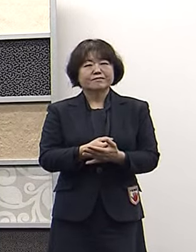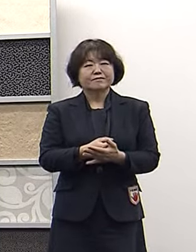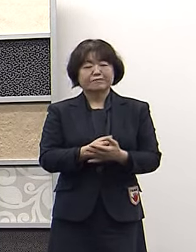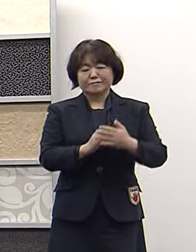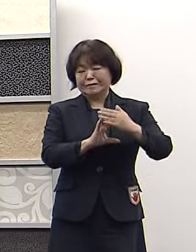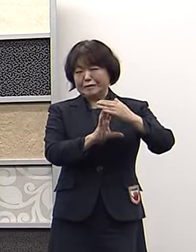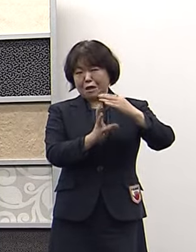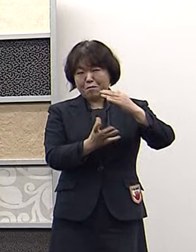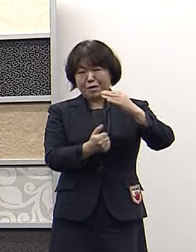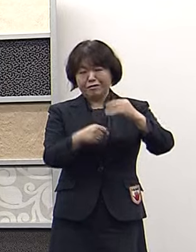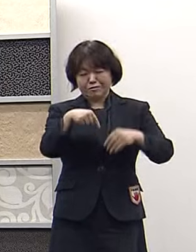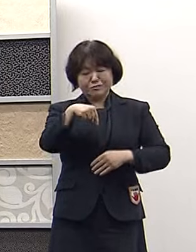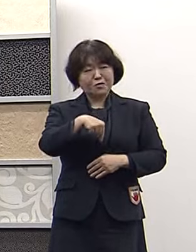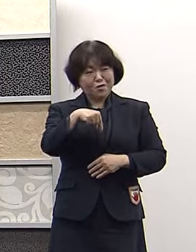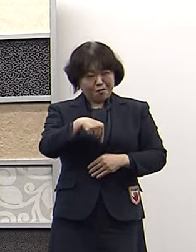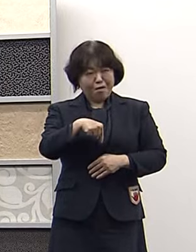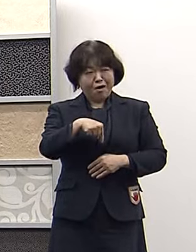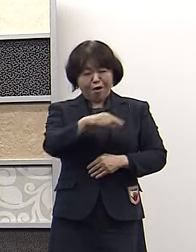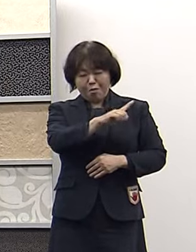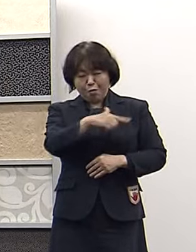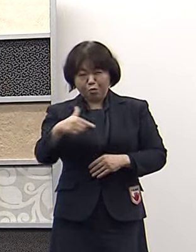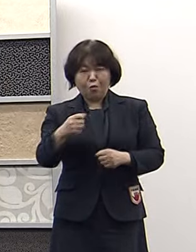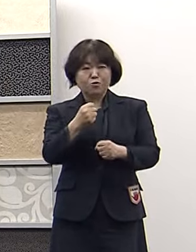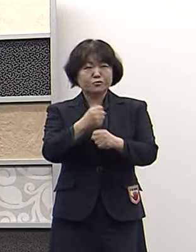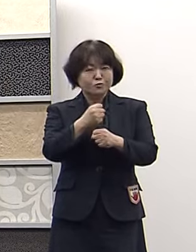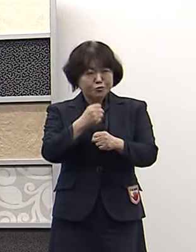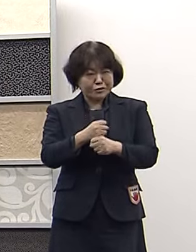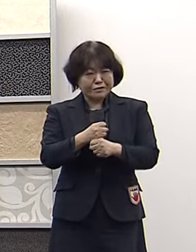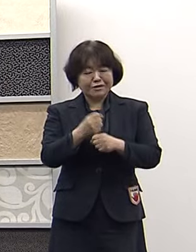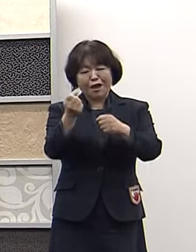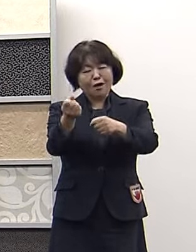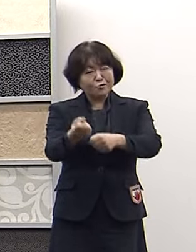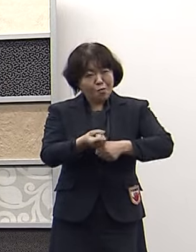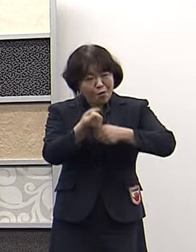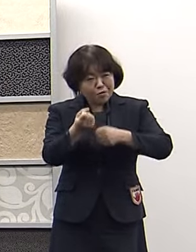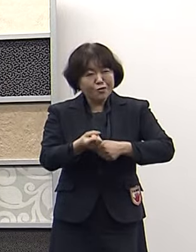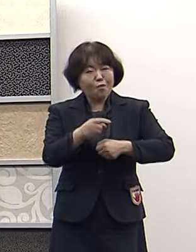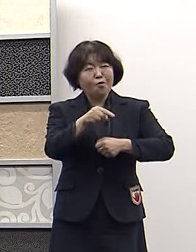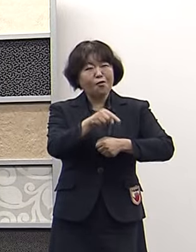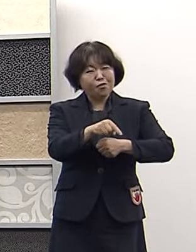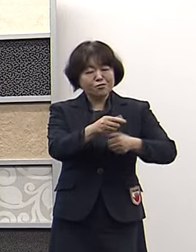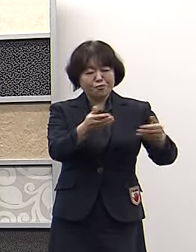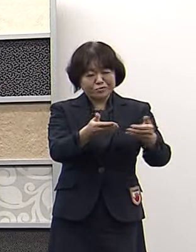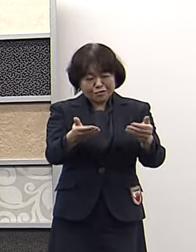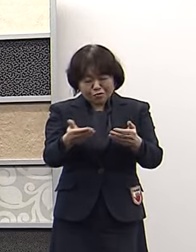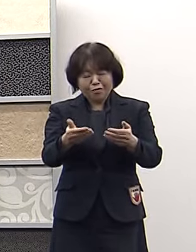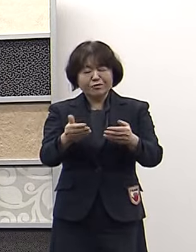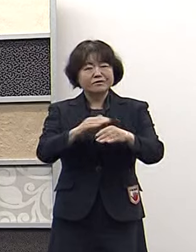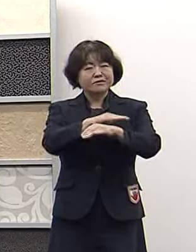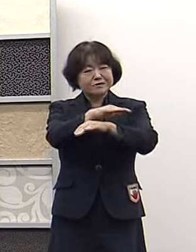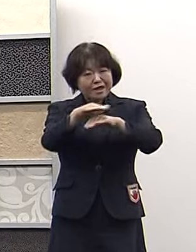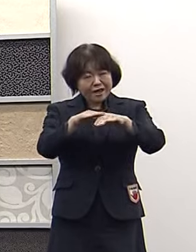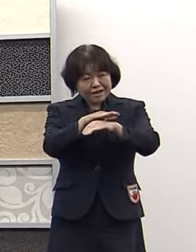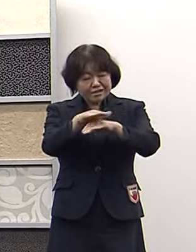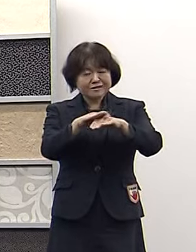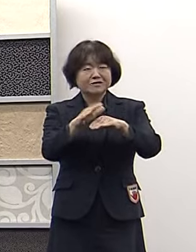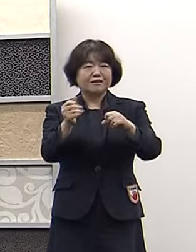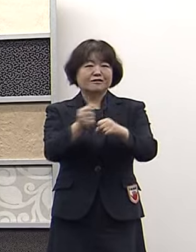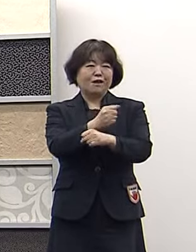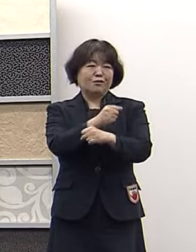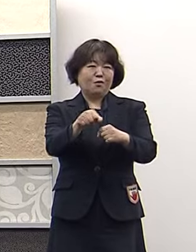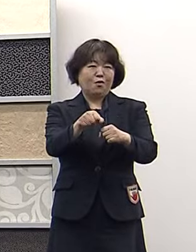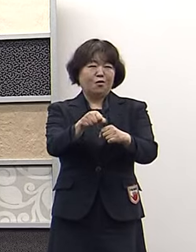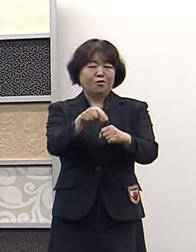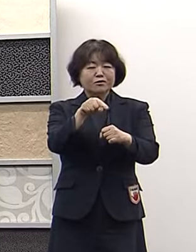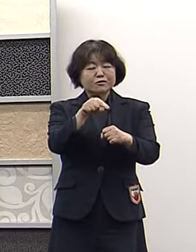梨県にとりましてはものづくりも、農業も極めて重要な、 産業ですし、その産業になっていただい